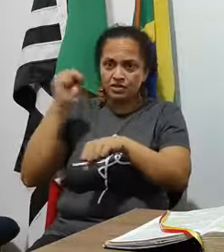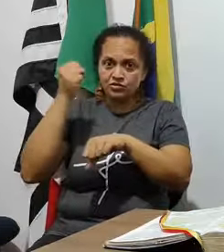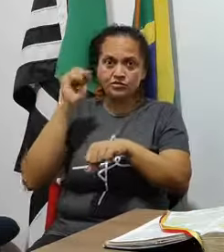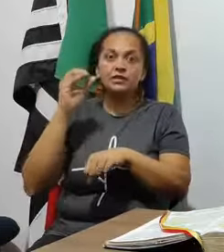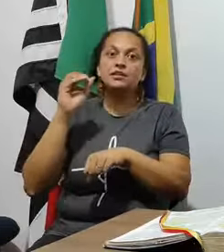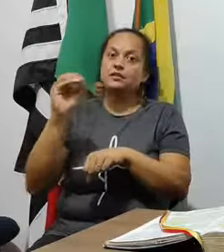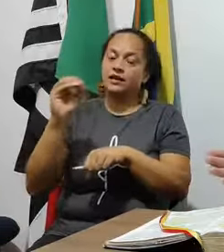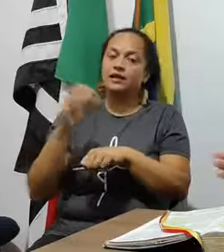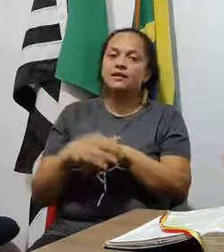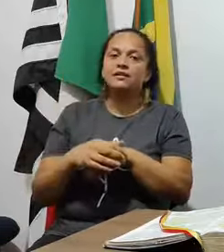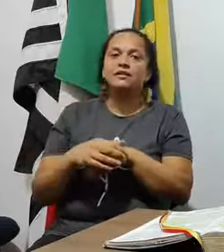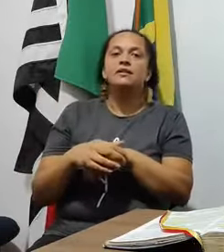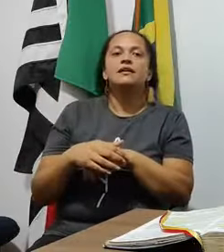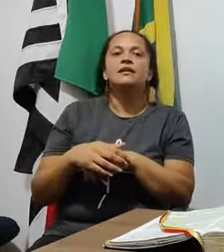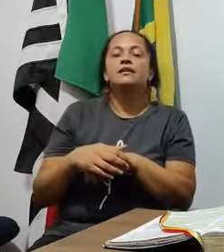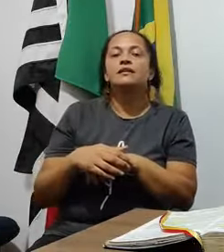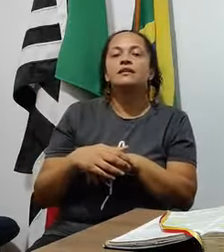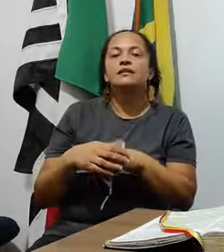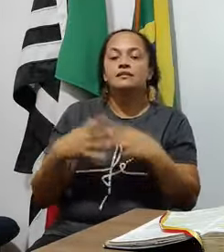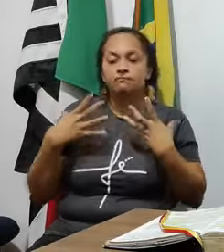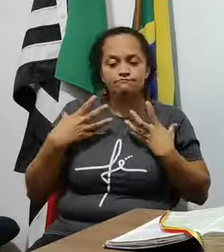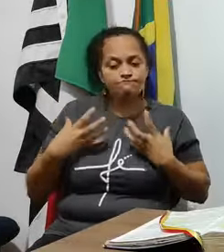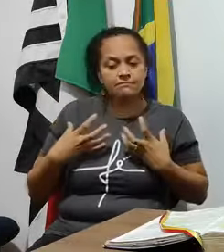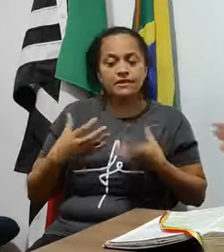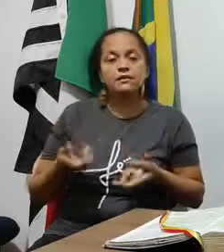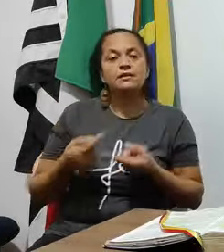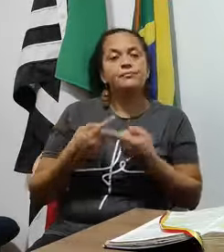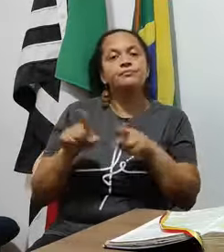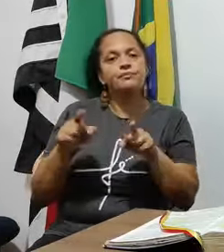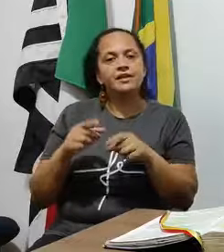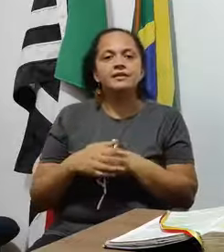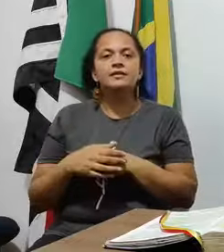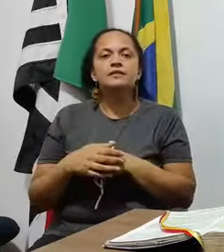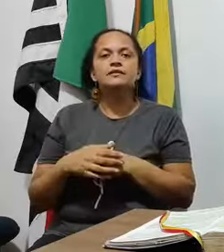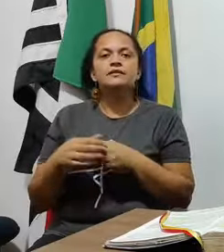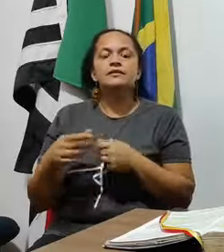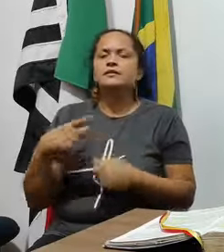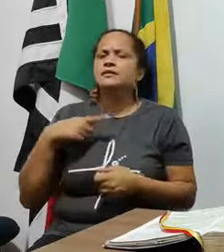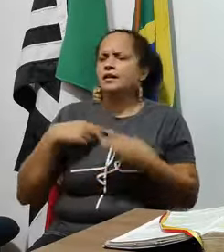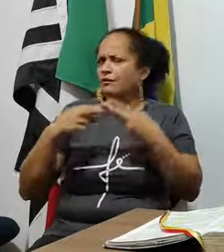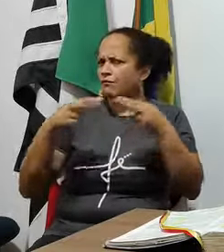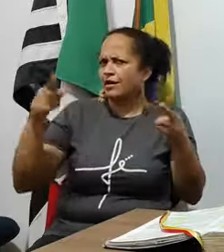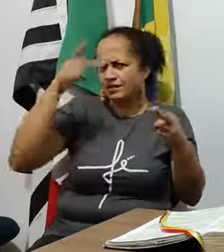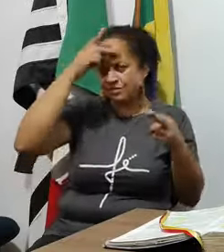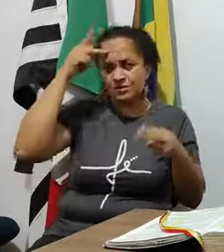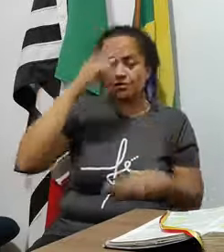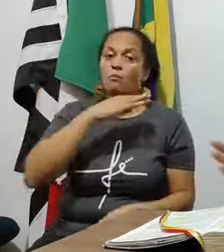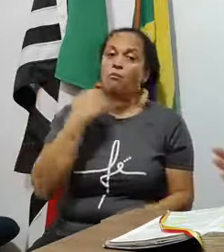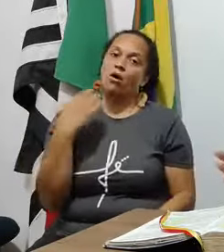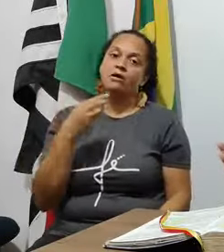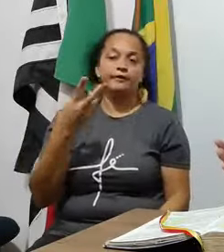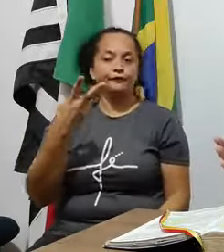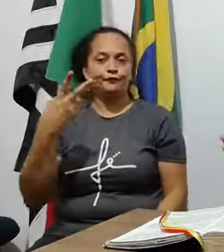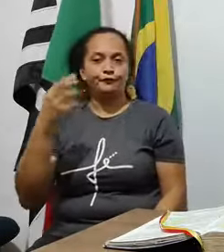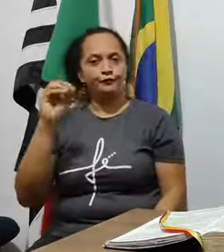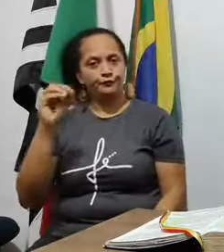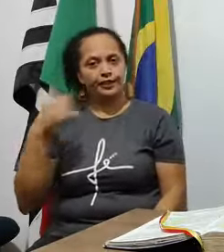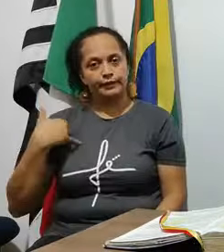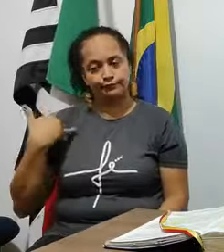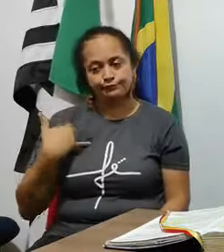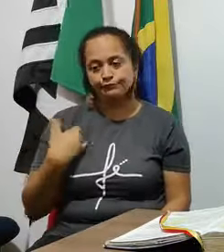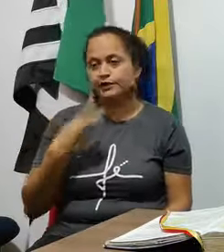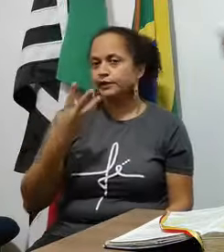Entendeu? Embora que para morrer basta estar vivo. Quantas pessoas morrem com 20, 30, 50, 60?